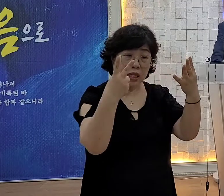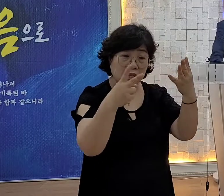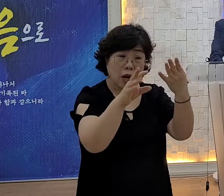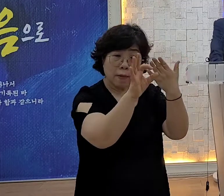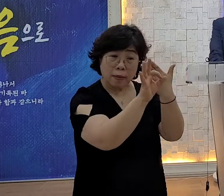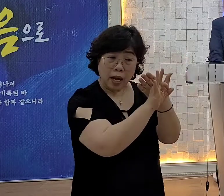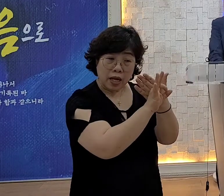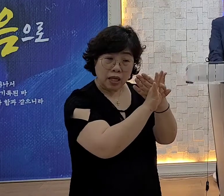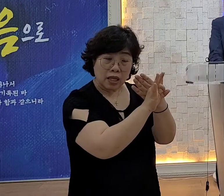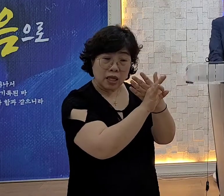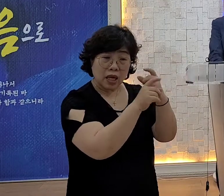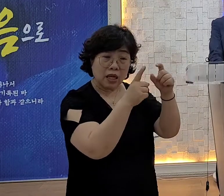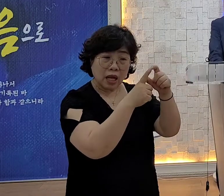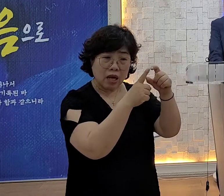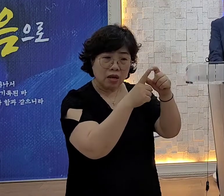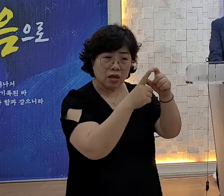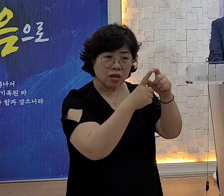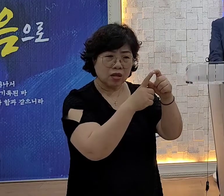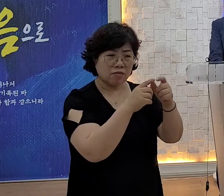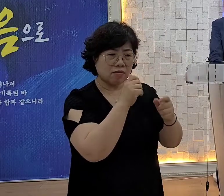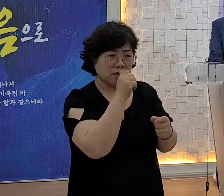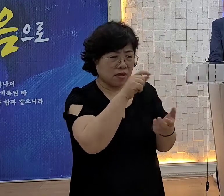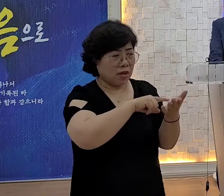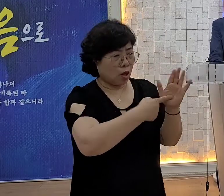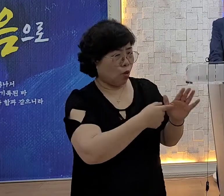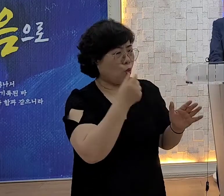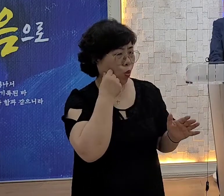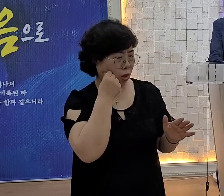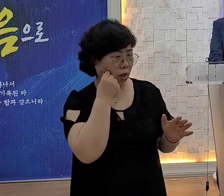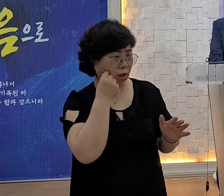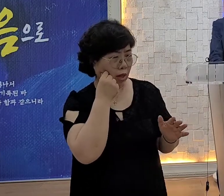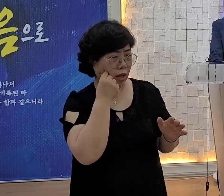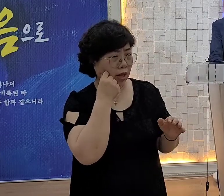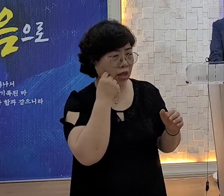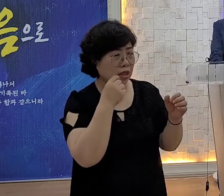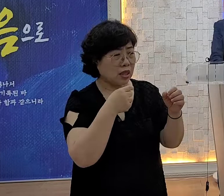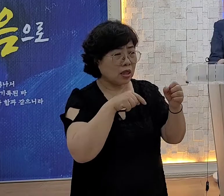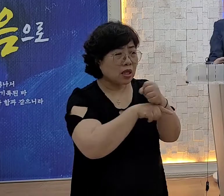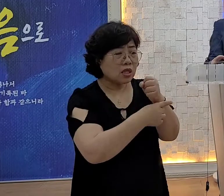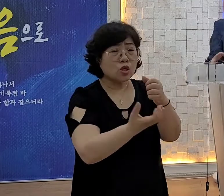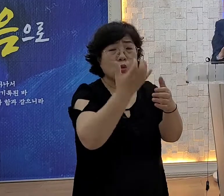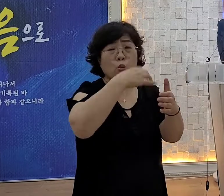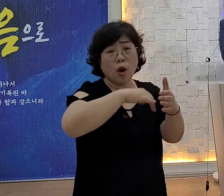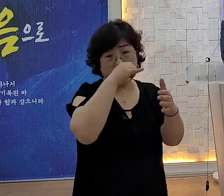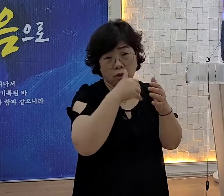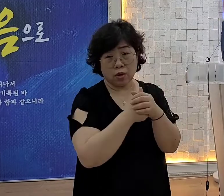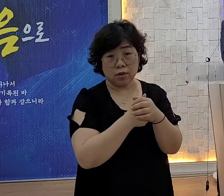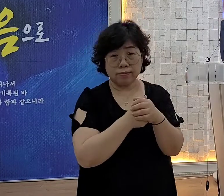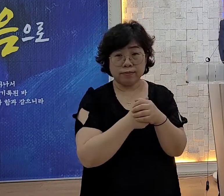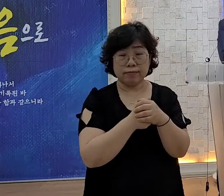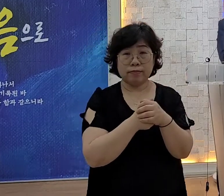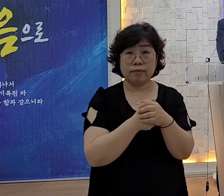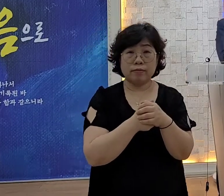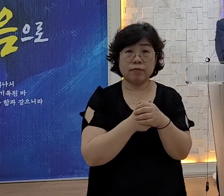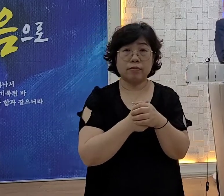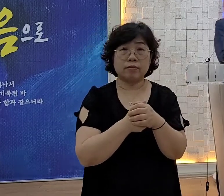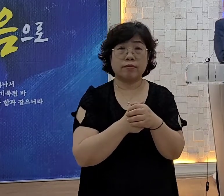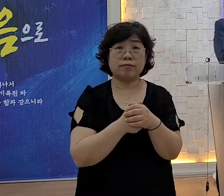만일은 가정법은 부정적인 절대로 일어날 수 없는 일을 가정하고 있는 얘기입니다. 마치 예를 들면